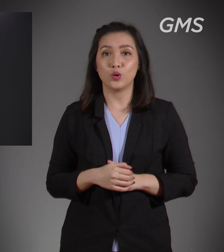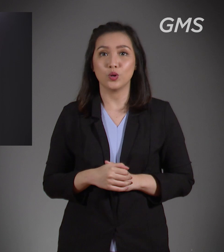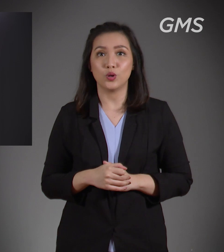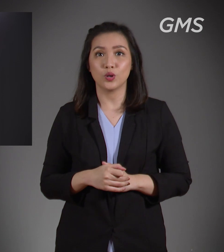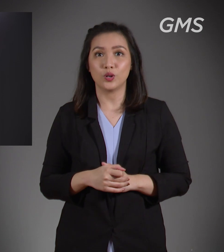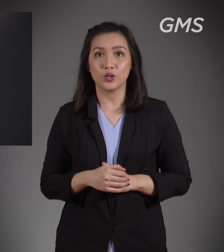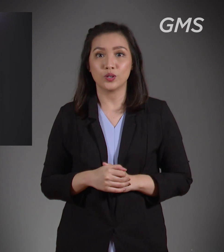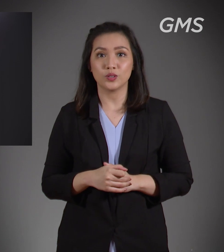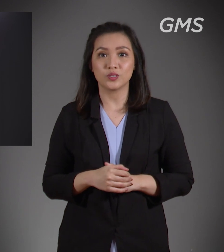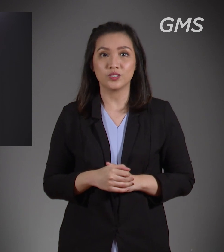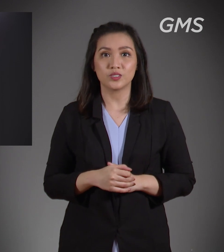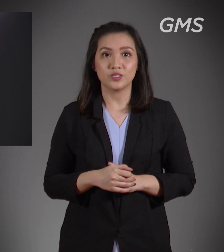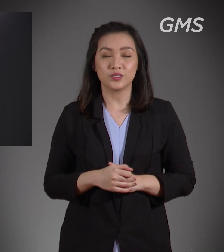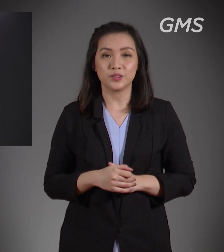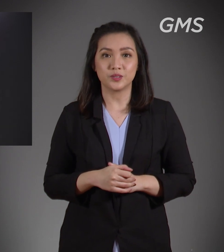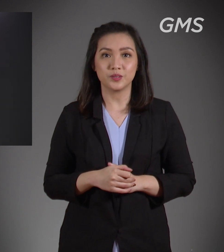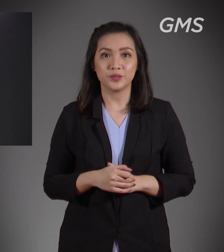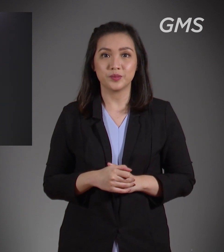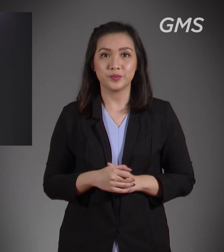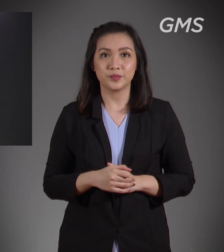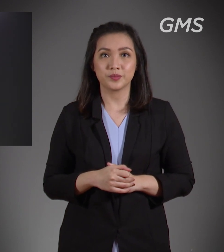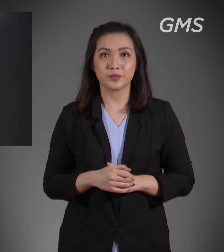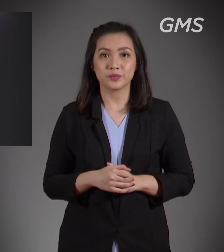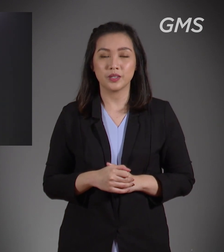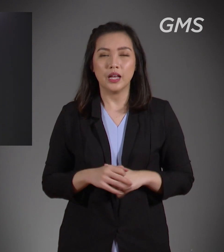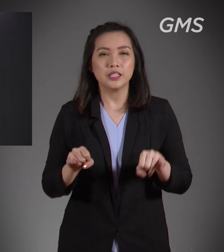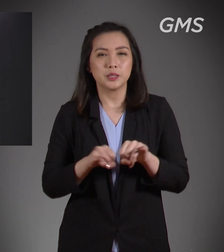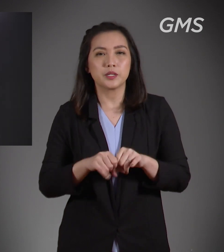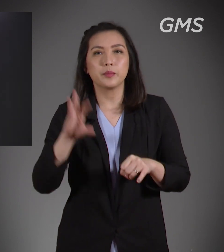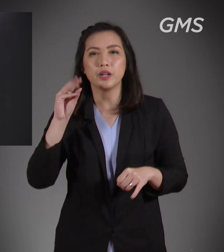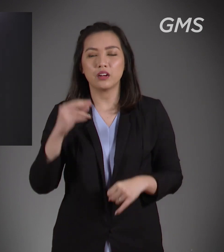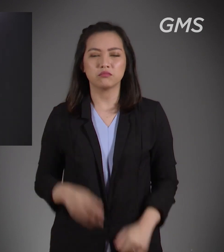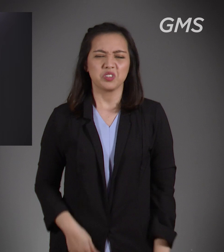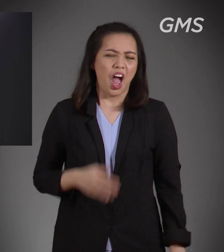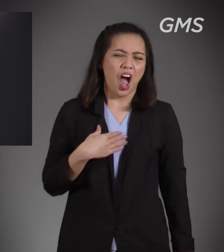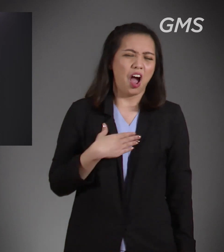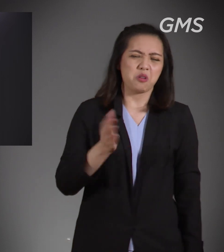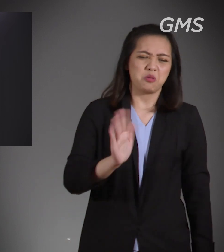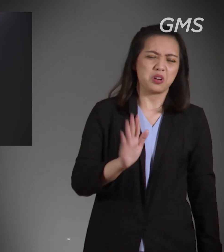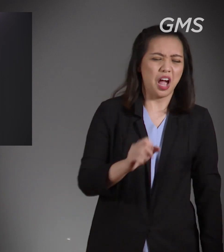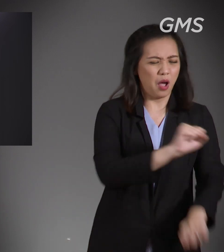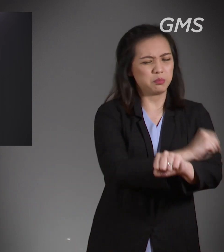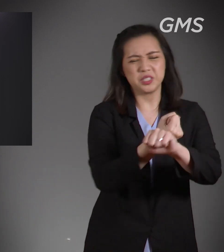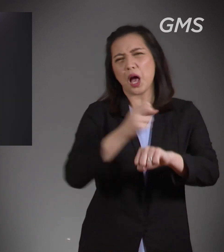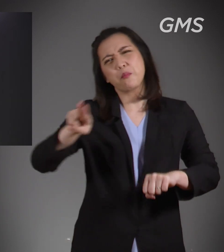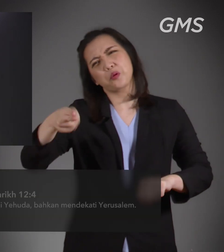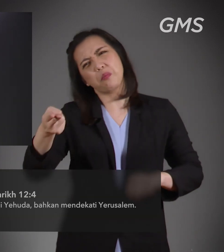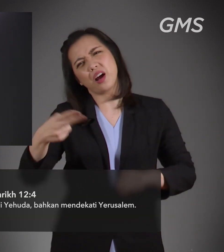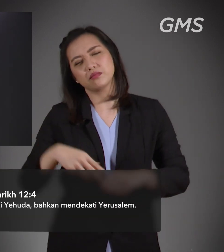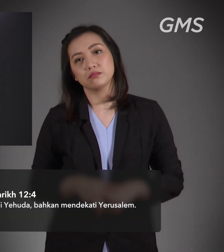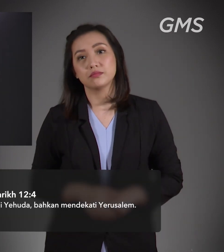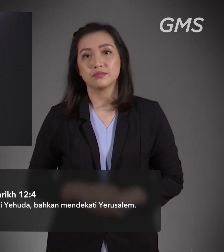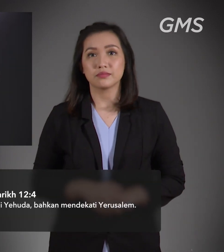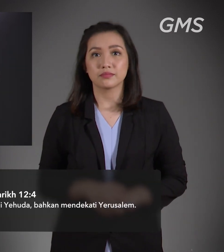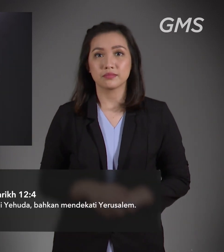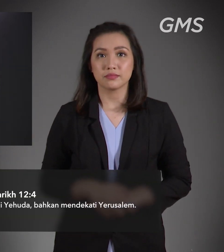seolah-olah menyatakan dirinya, saya gak bisa berubah. Ya rugi sendiri. Ayat 4, ia